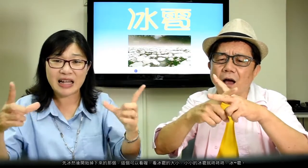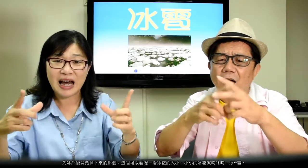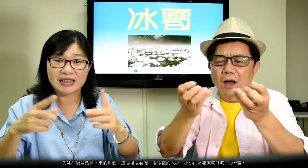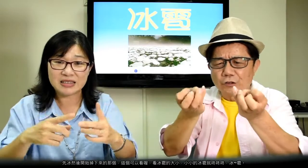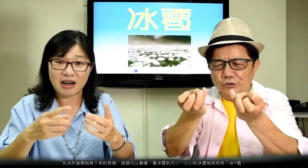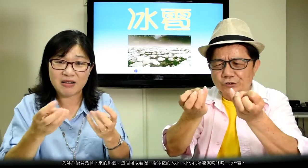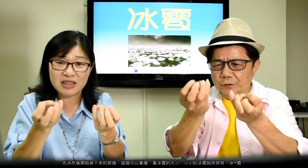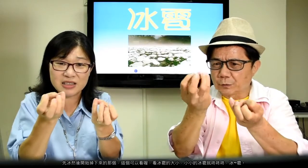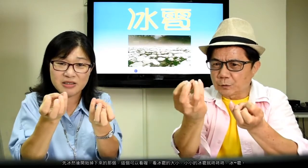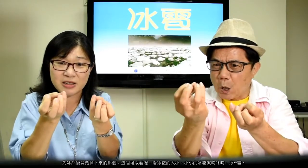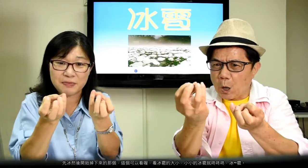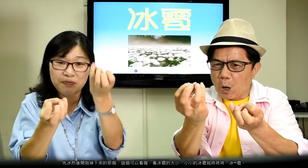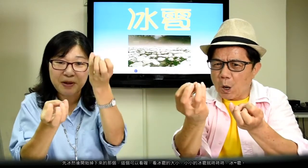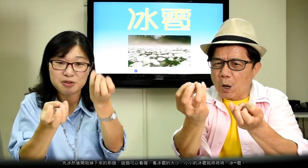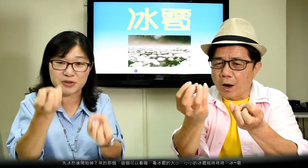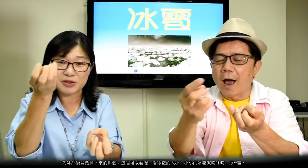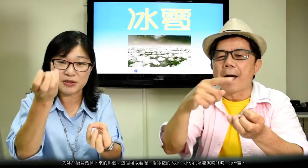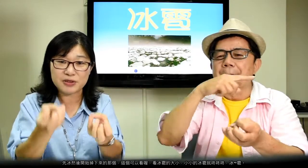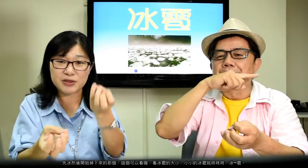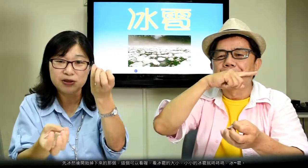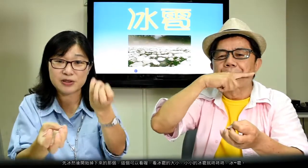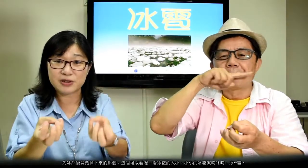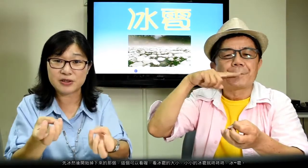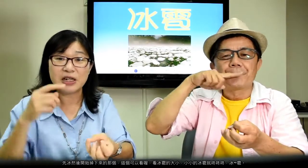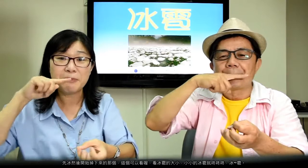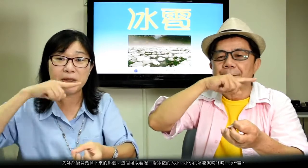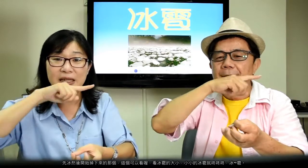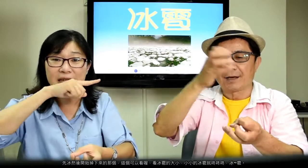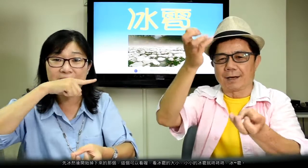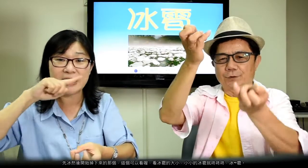大小，小小的冰雹就咚咚咚，冰